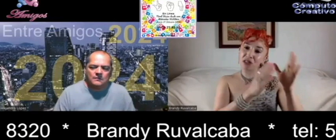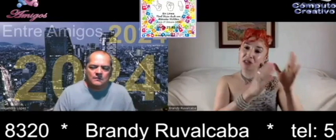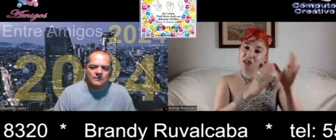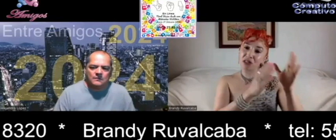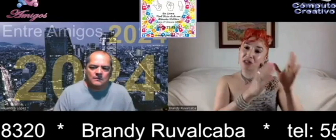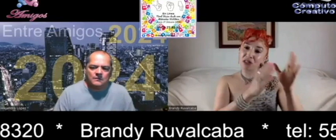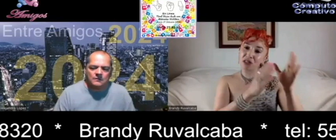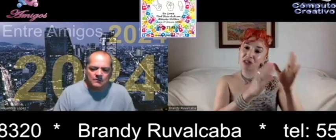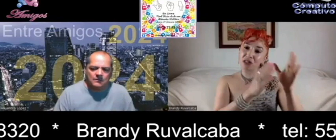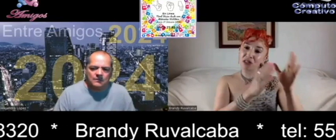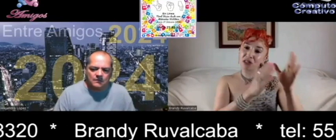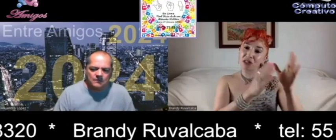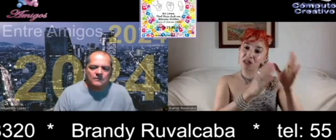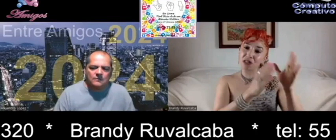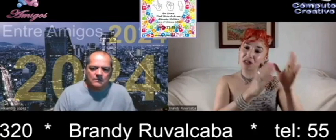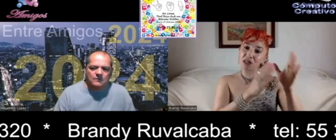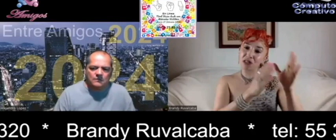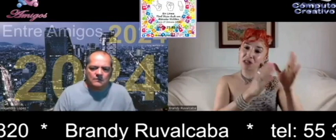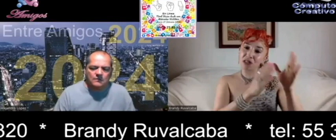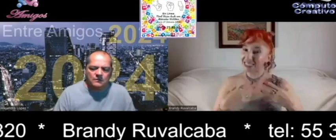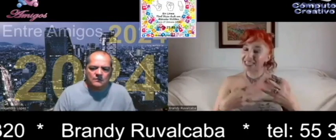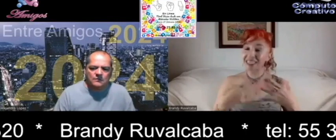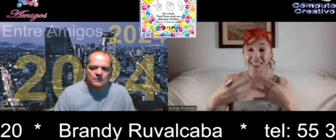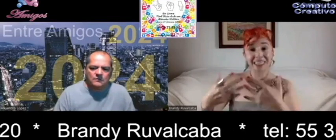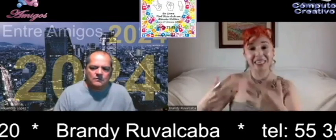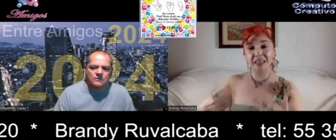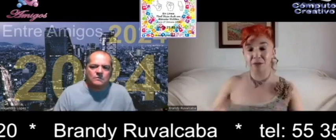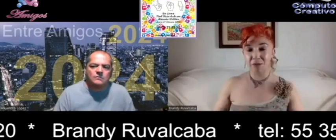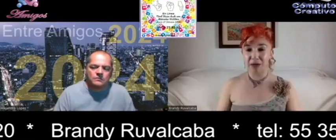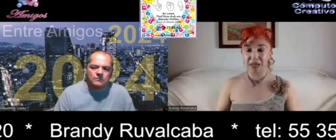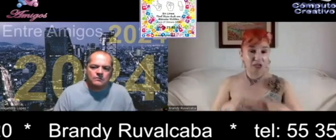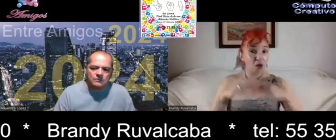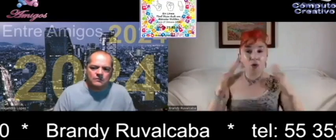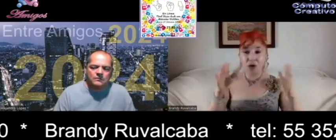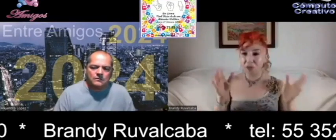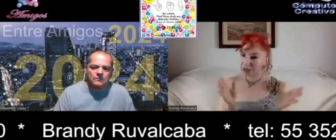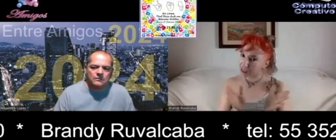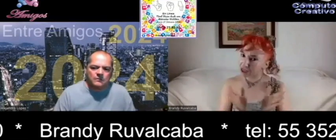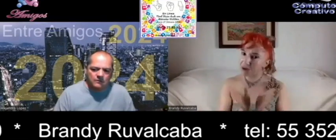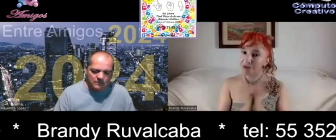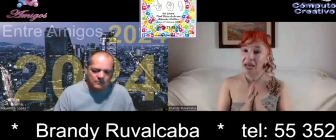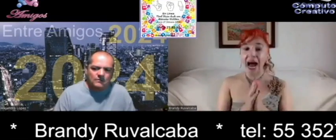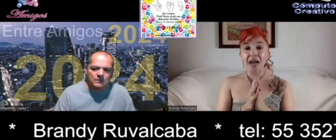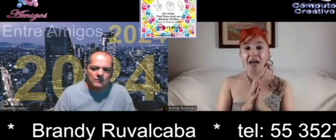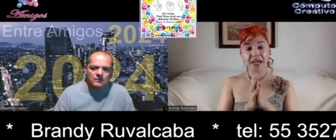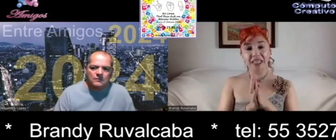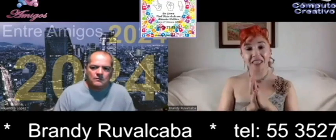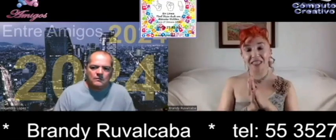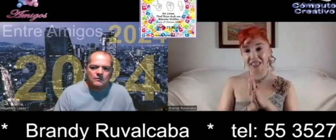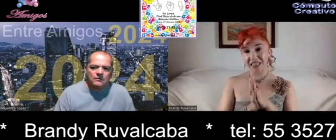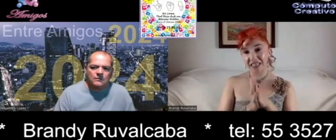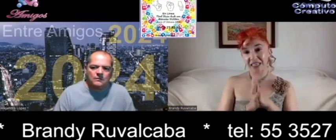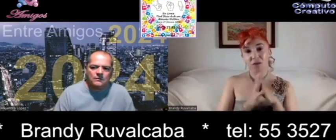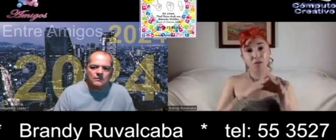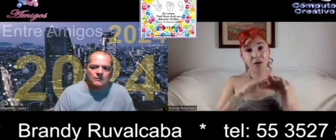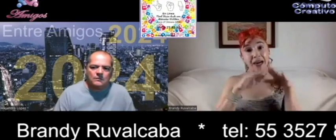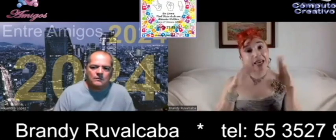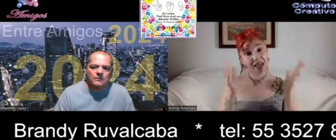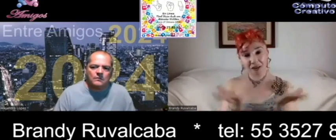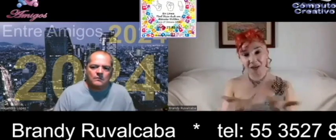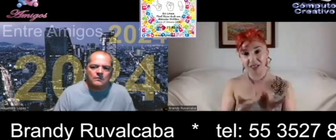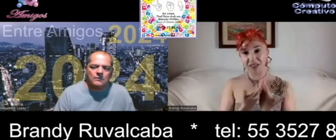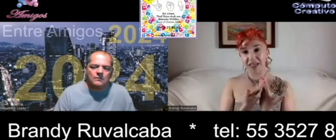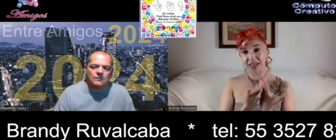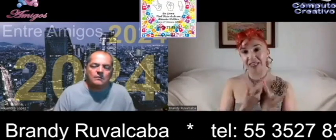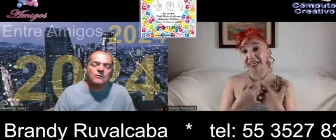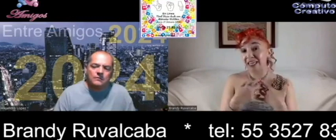así va a ser tal seña en tal lugar. ¿No? Porque así es aquí en mi país o en mi región. Hay países que tienen varias